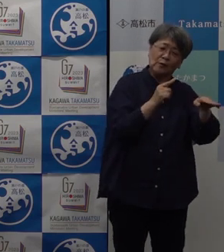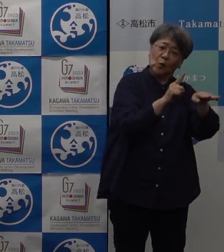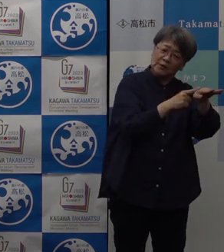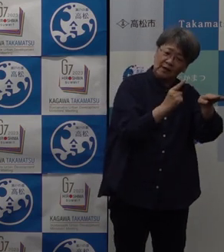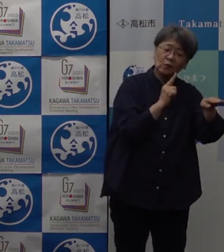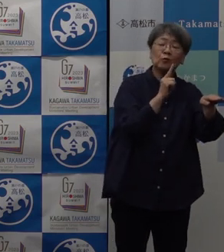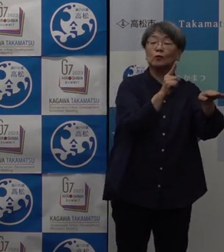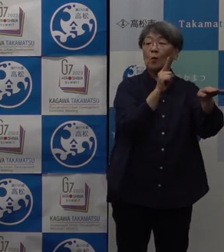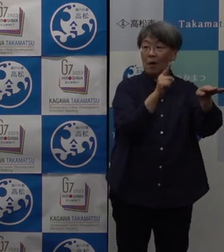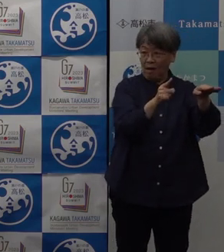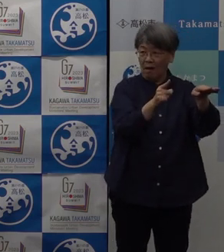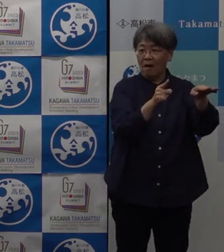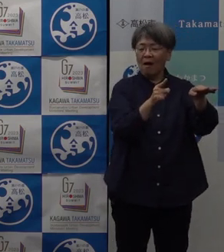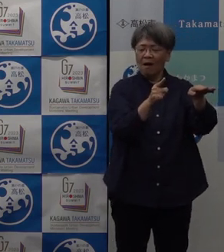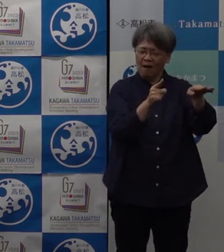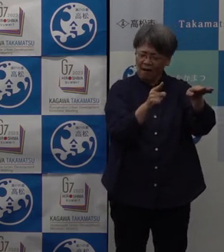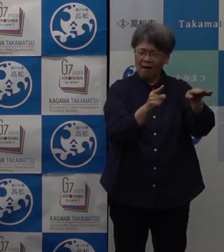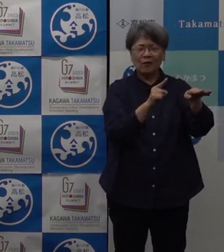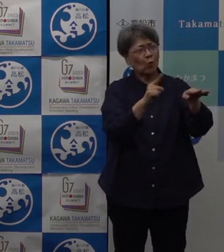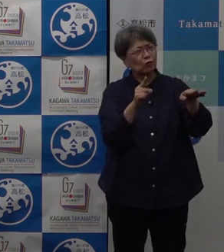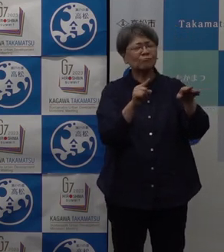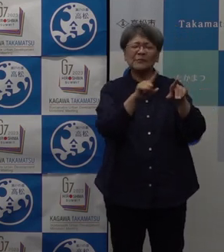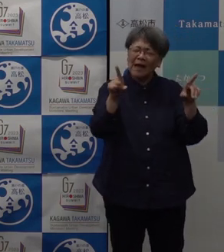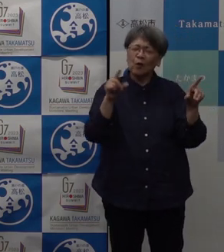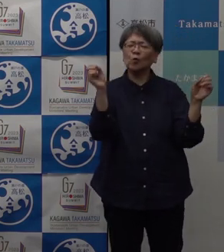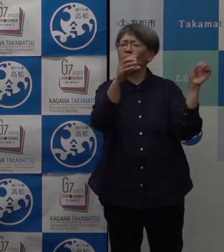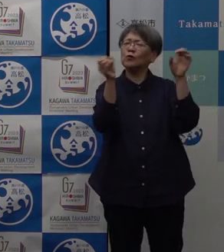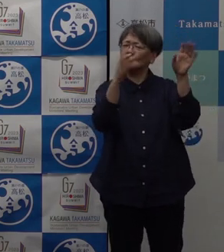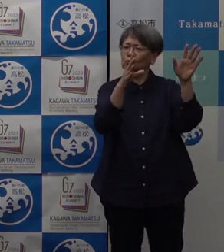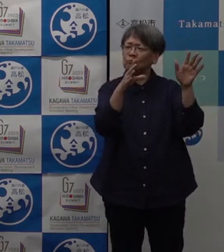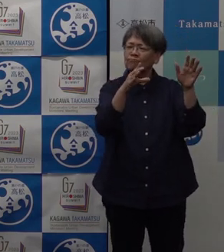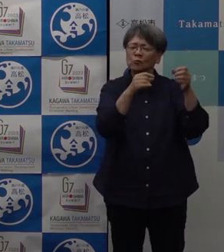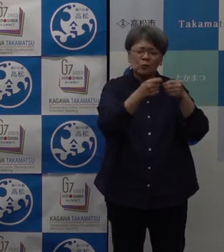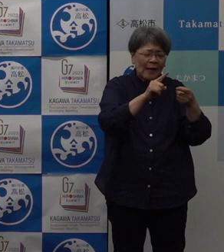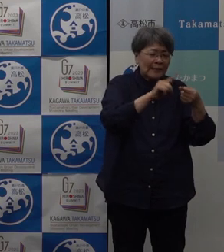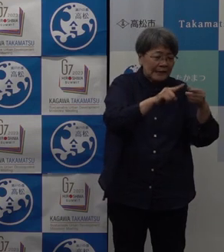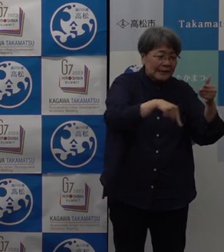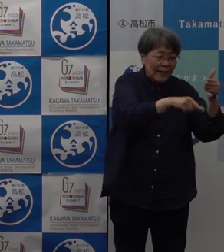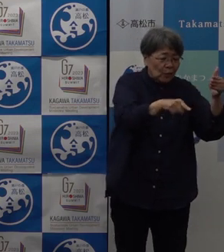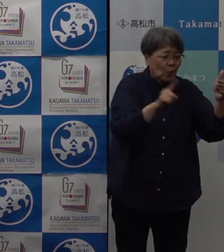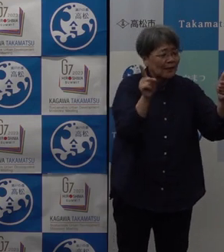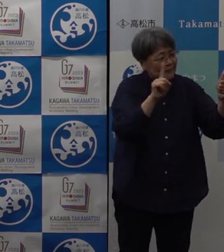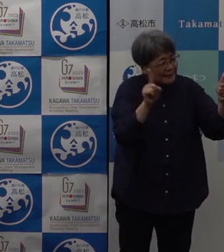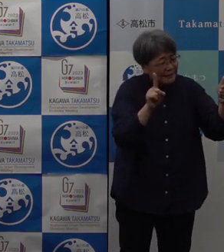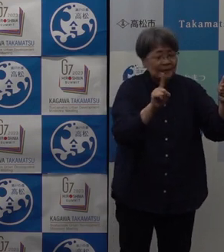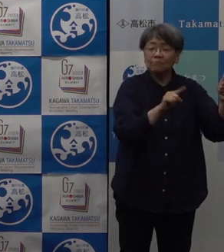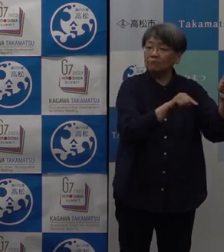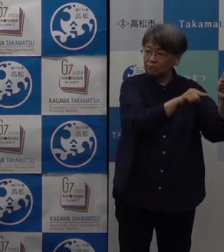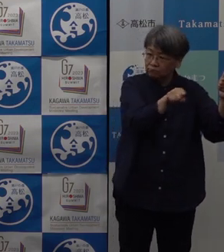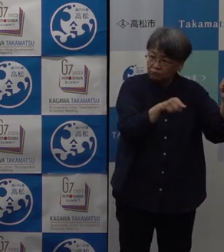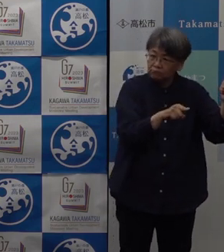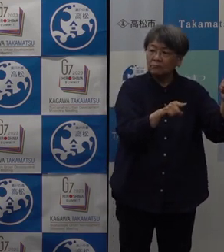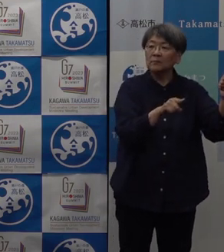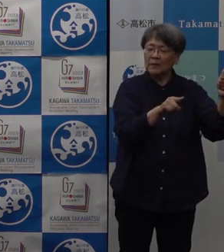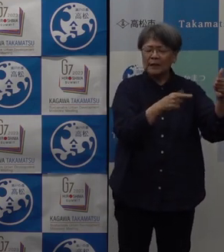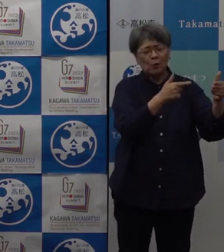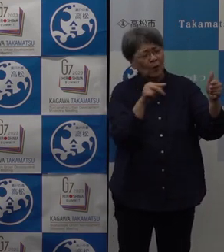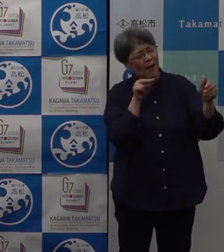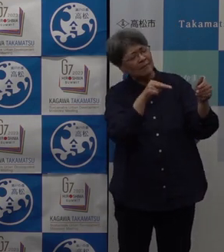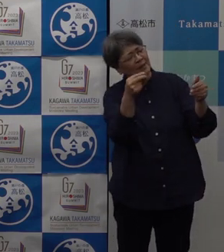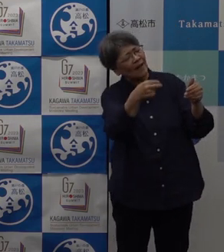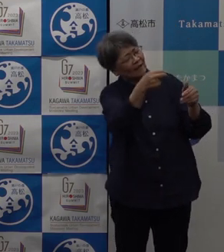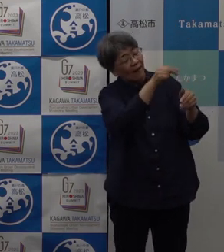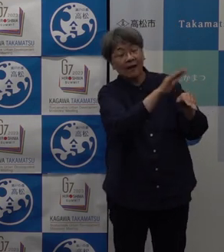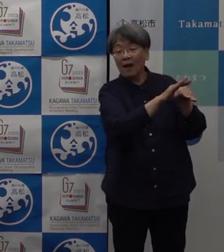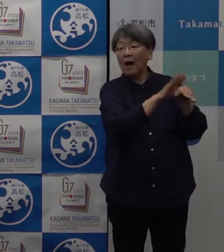サステナブル、サステナビリティってよく言われますけれども、じゃあどういう点がサステナブルなんだと、いろんな局面があろうかと思い